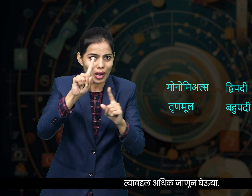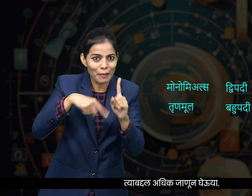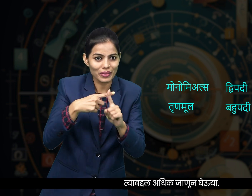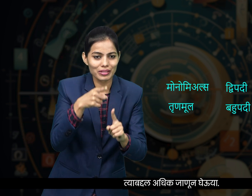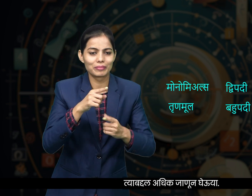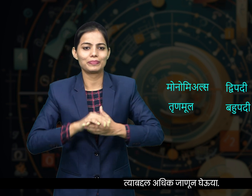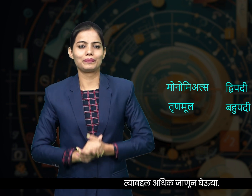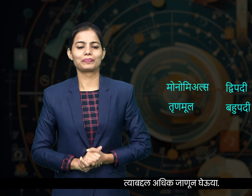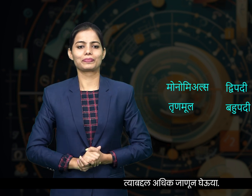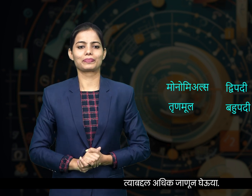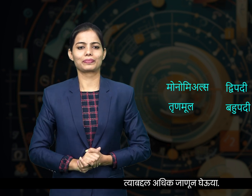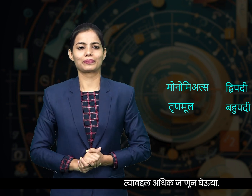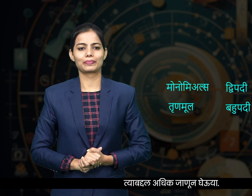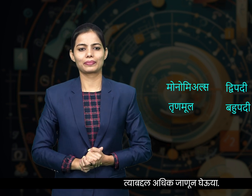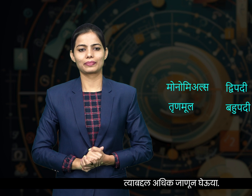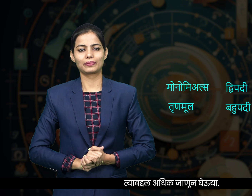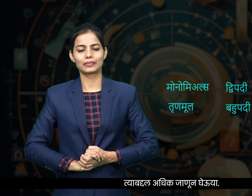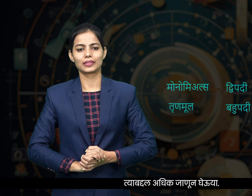त्याबद्दल अधिक जाणून घेऊया.